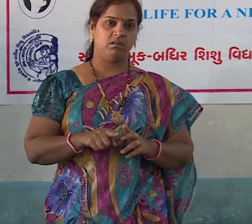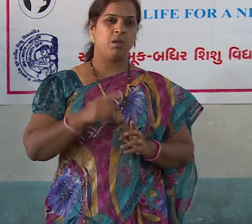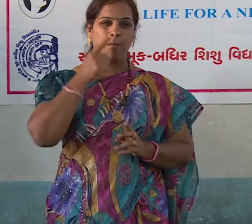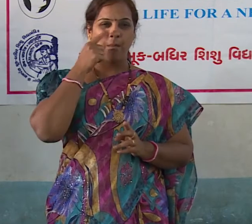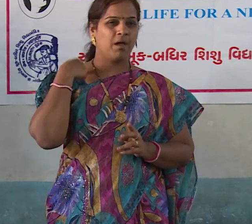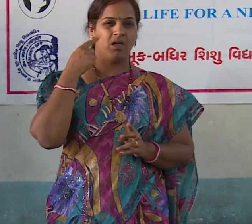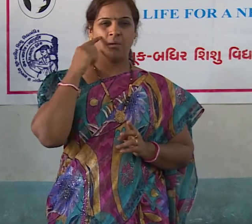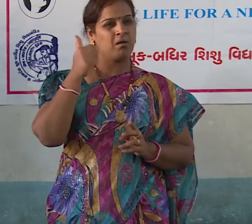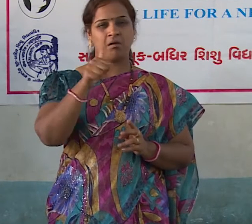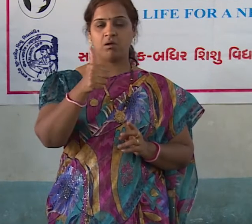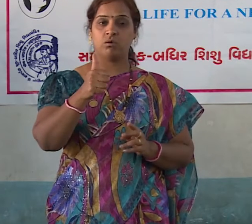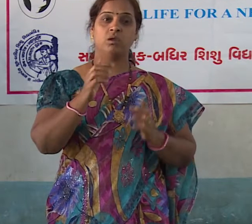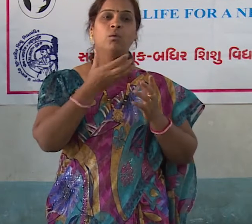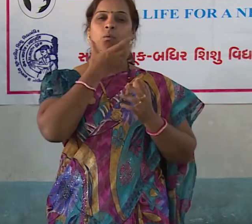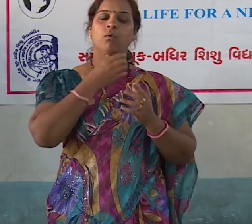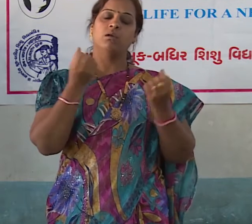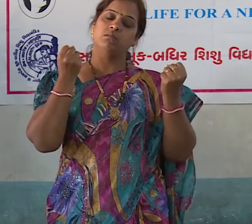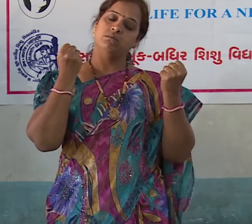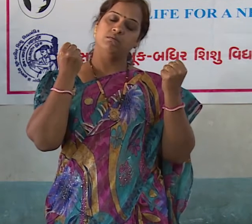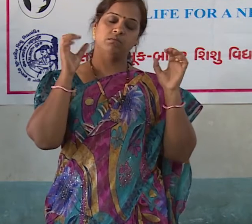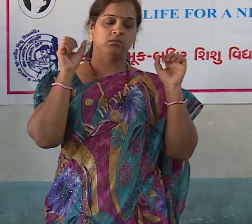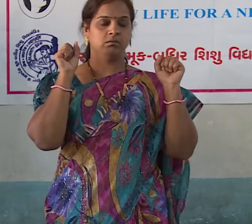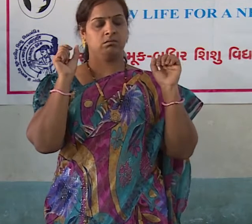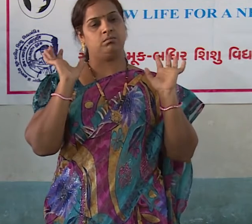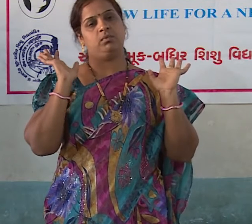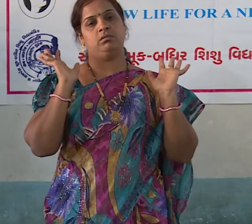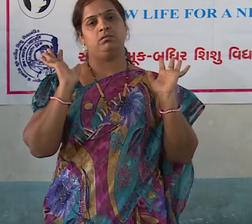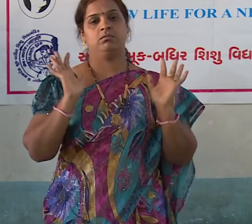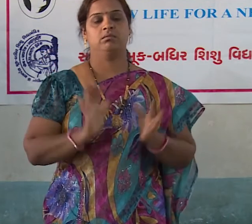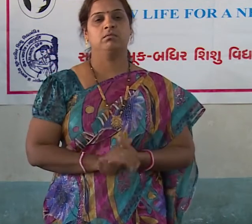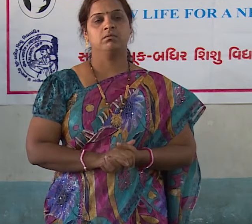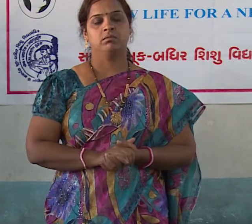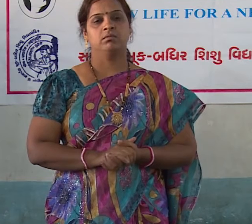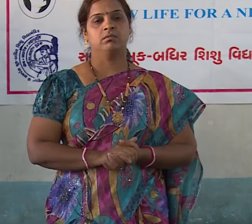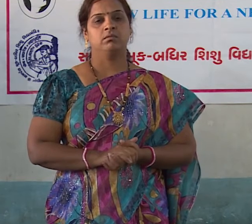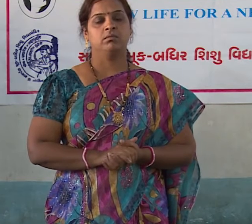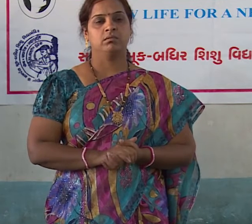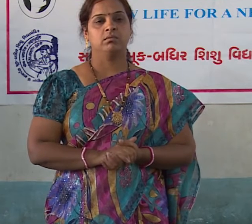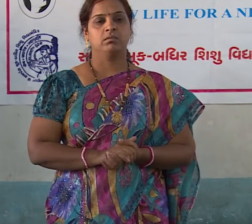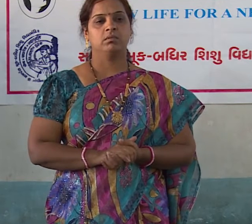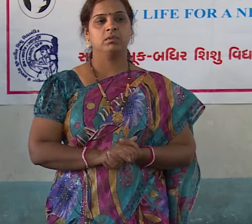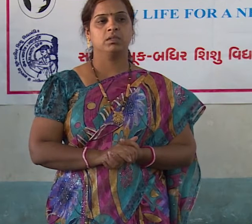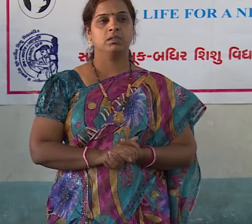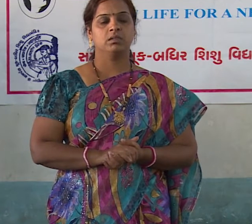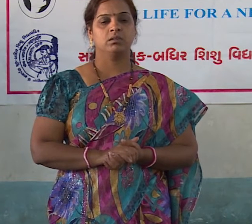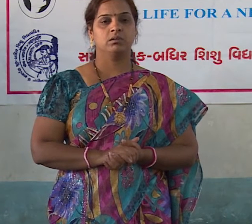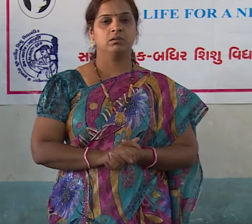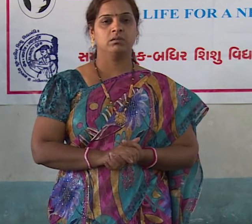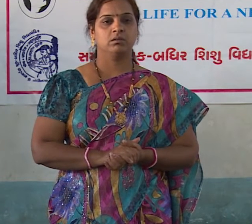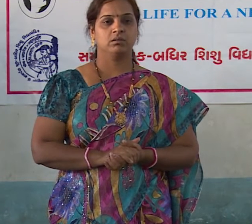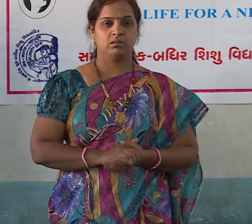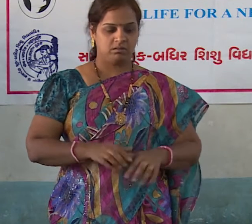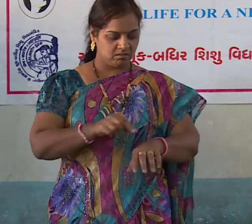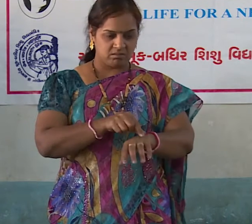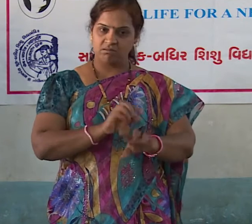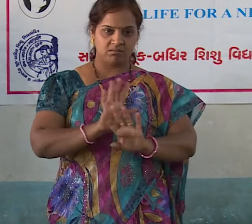और उसका आसन नाव, बदली हो गया आसन। उसने शेर की चमड़ी या हिरण की